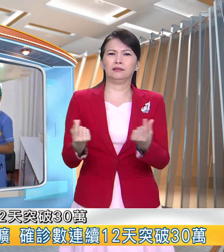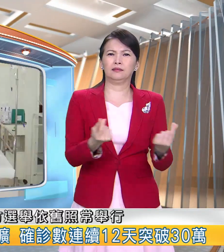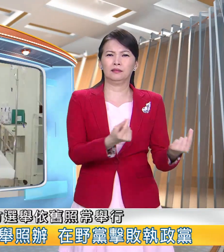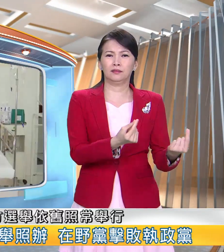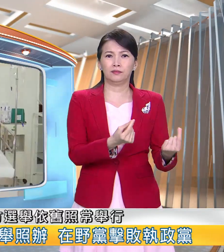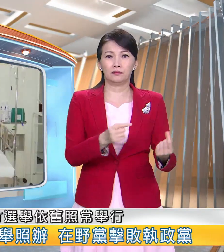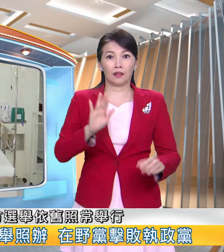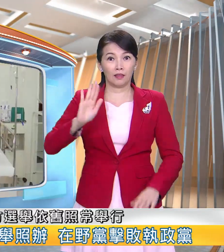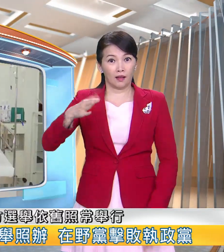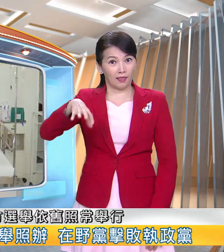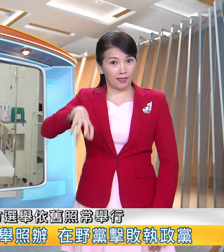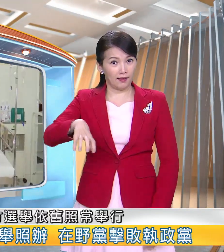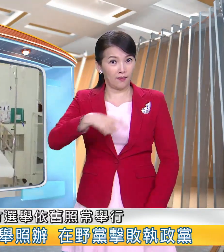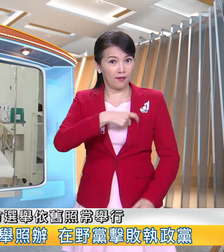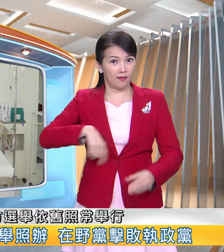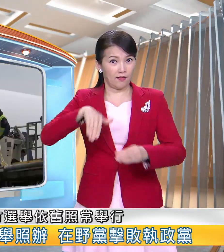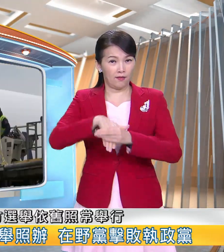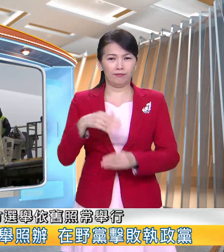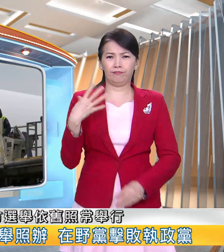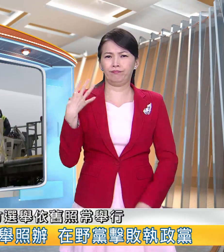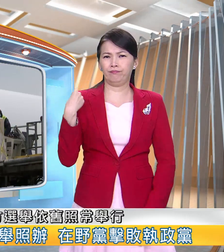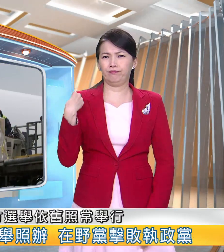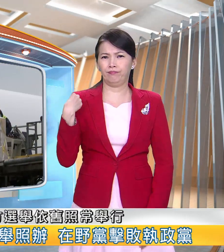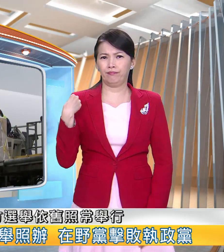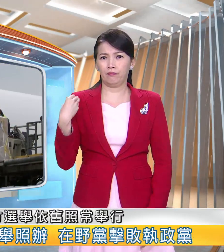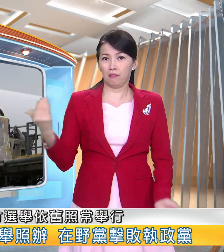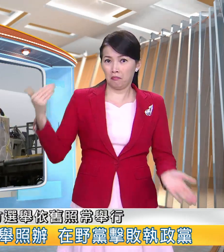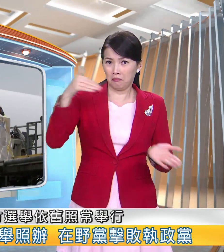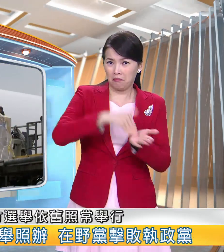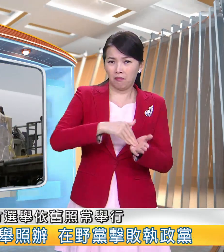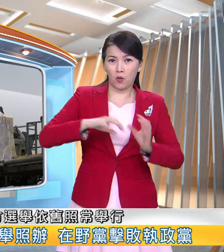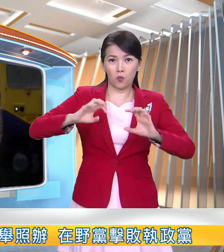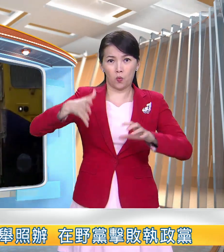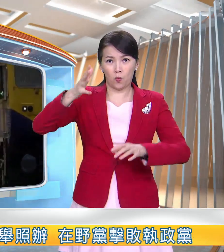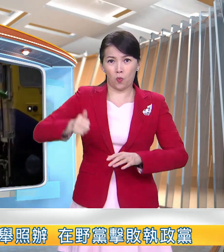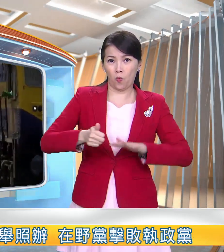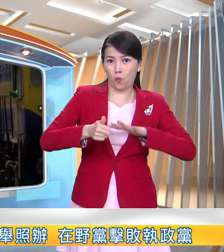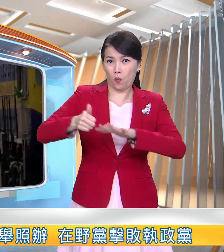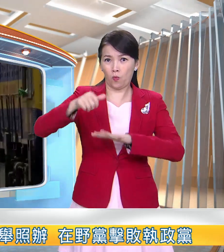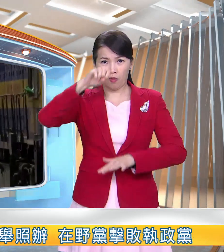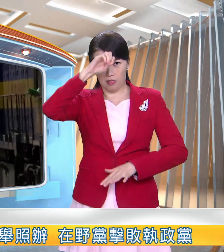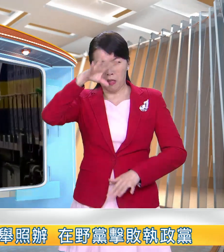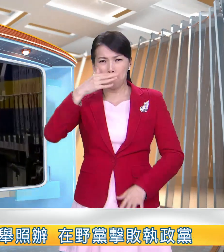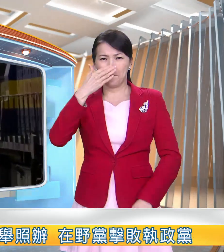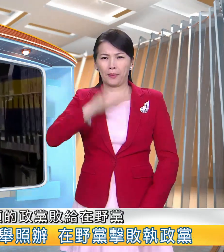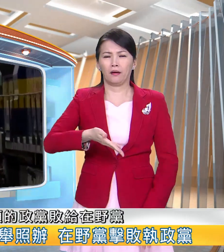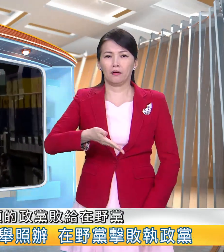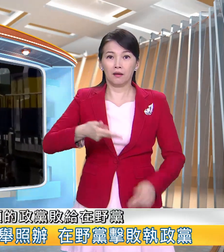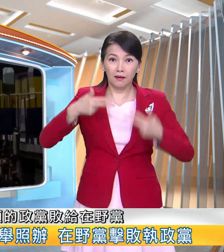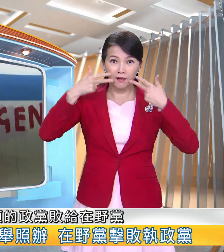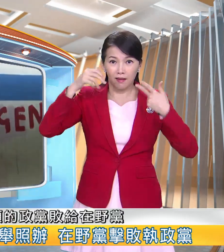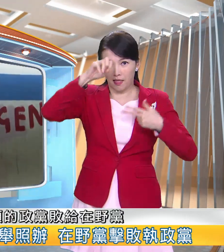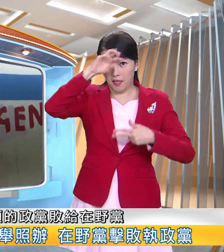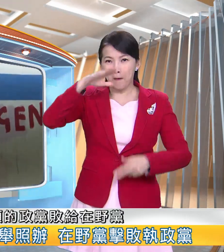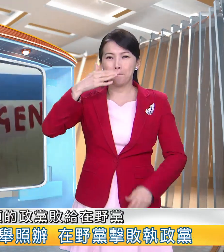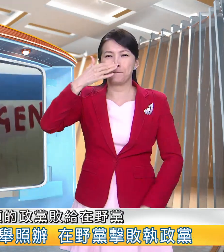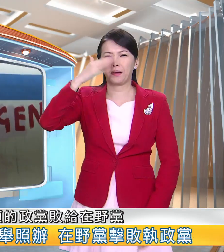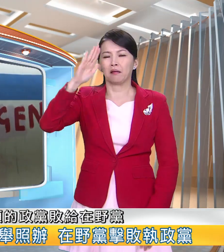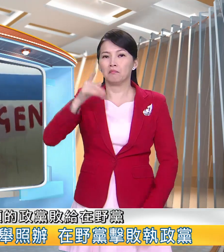此，地方选举依旧是照常举行，而选举的结果，总理莫迪率领的政党败给在